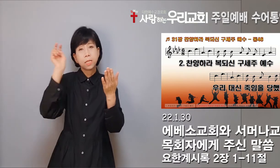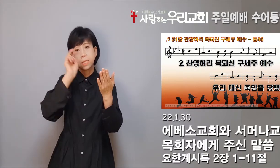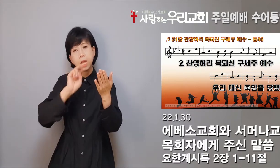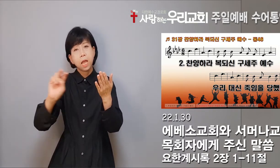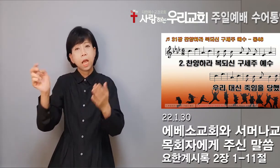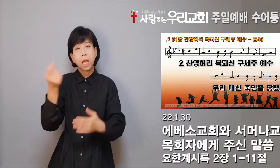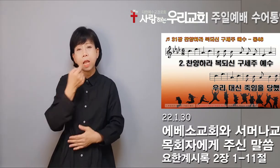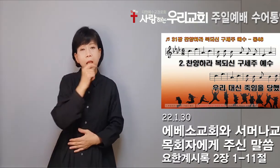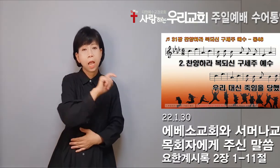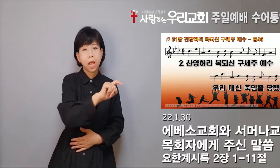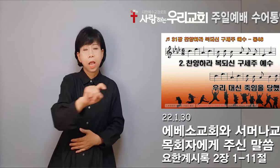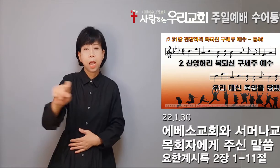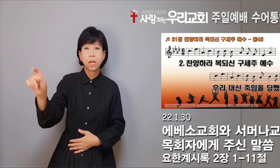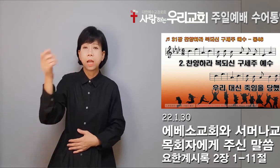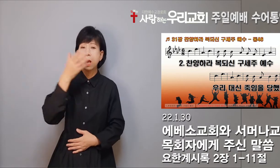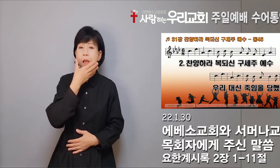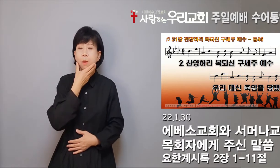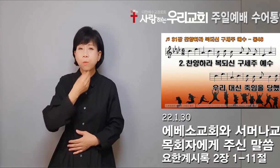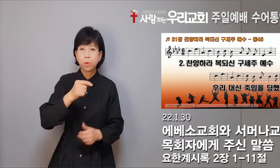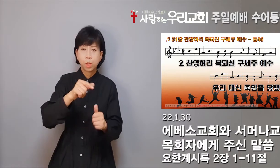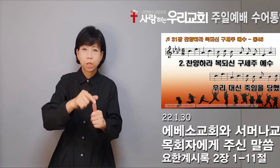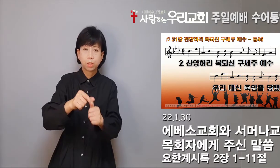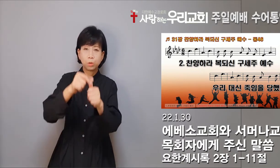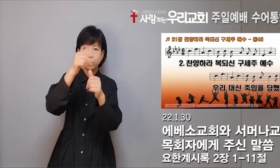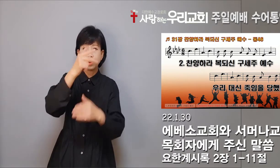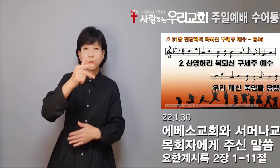찬양하라 복되신 구세주 예수